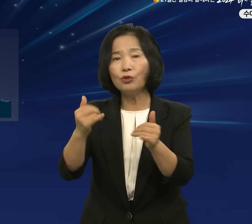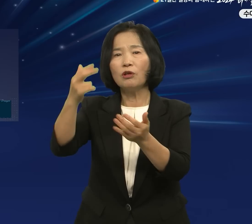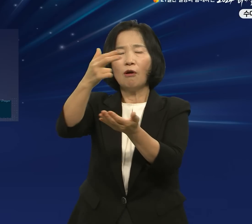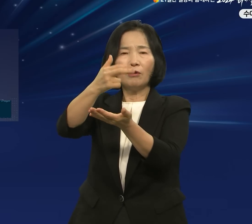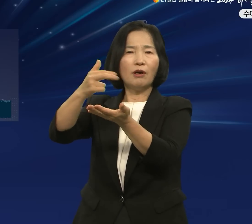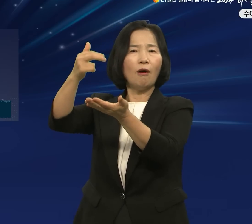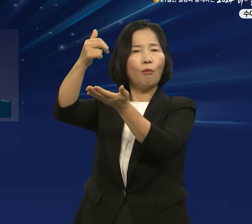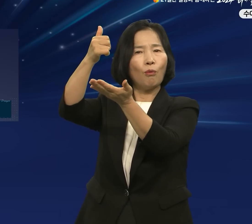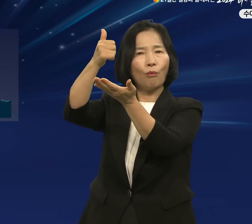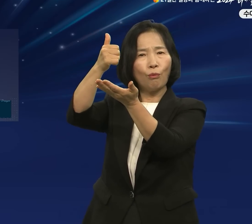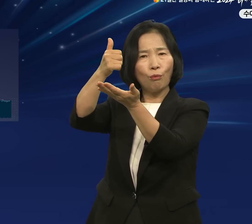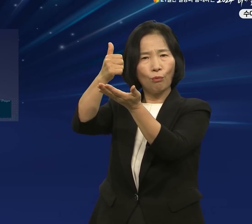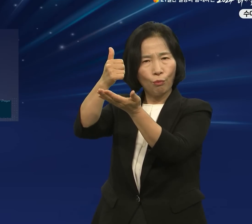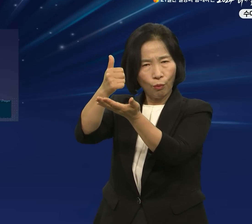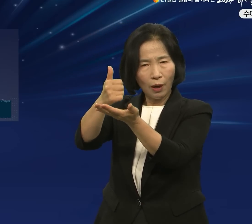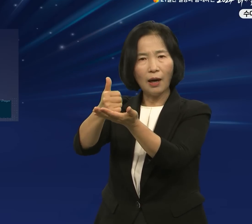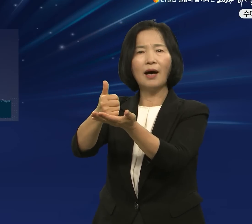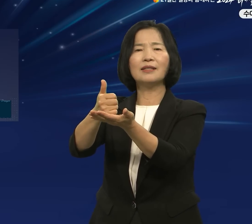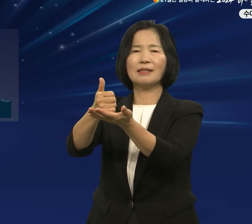여호와이시니라.